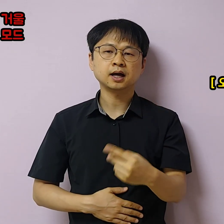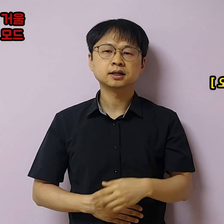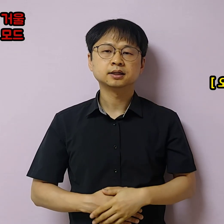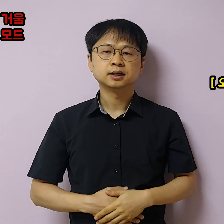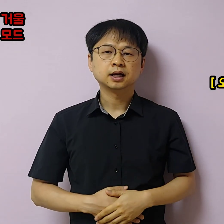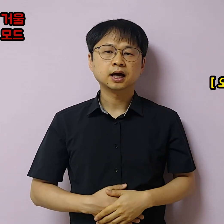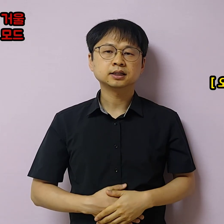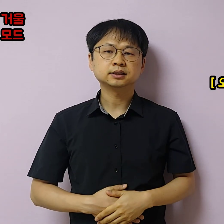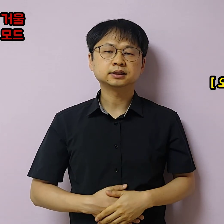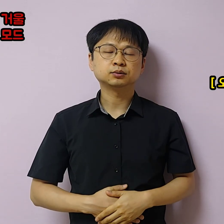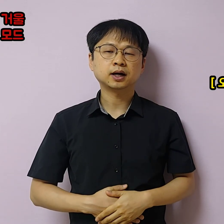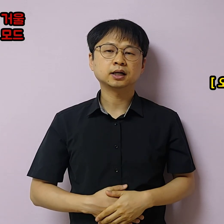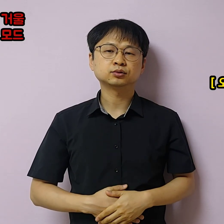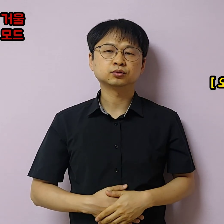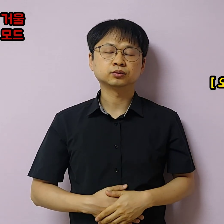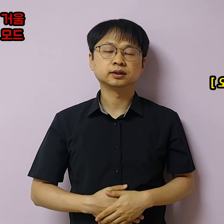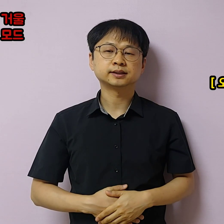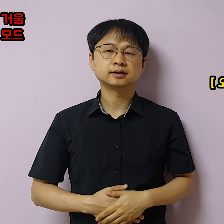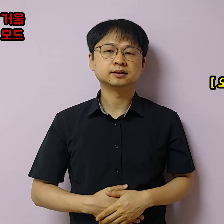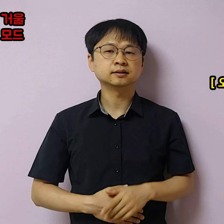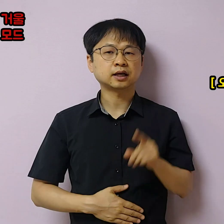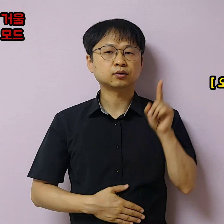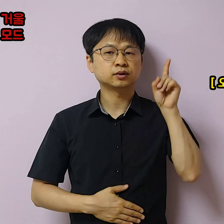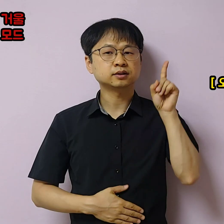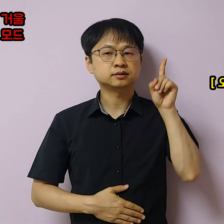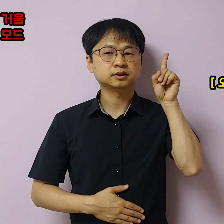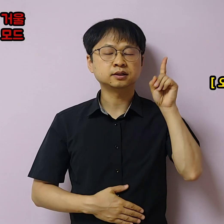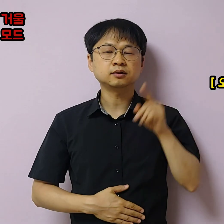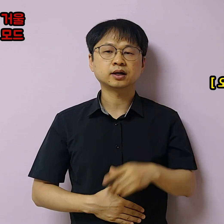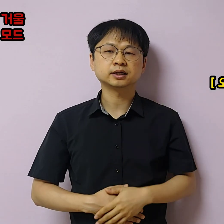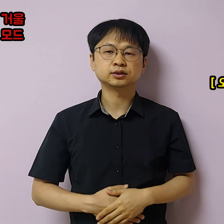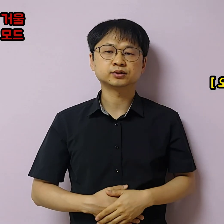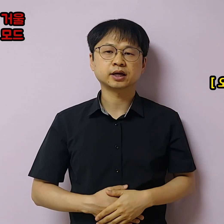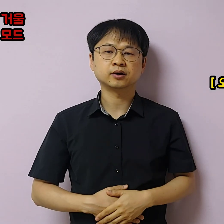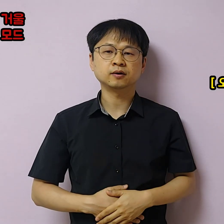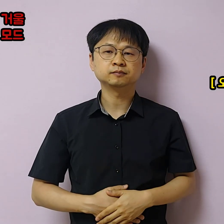됩니다. 한글지와 영상은 따로 링크를 확인해 주세요.